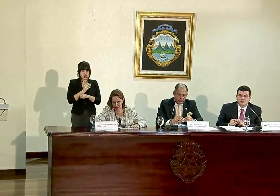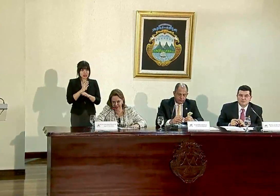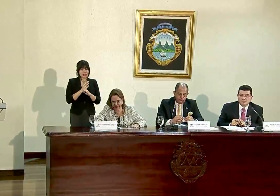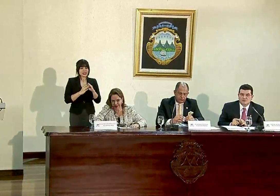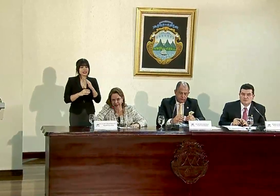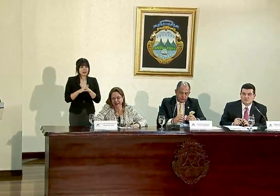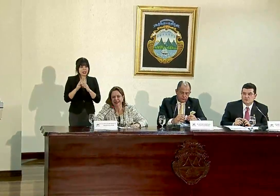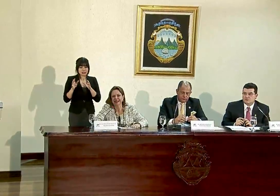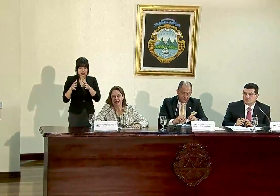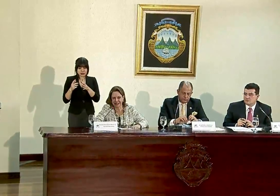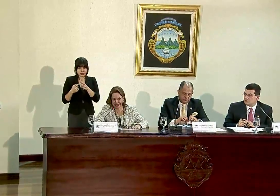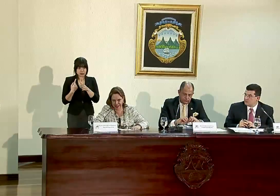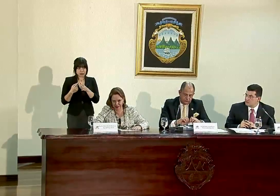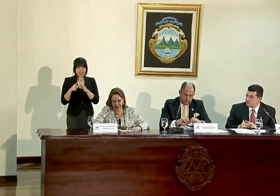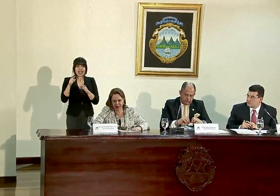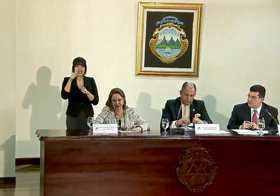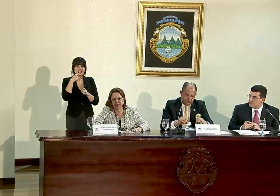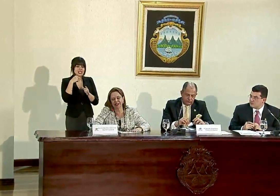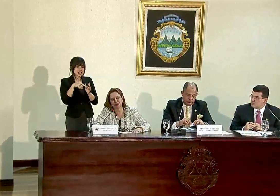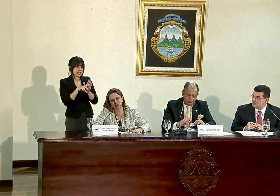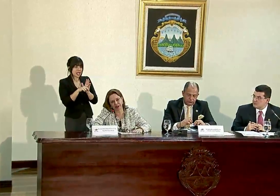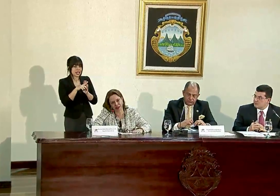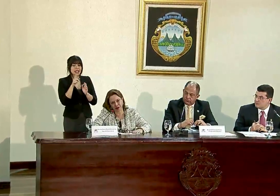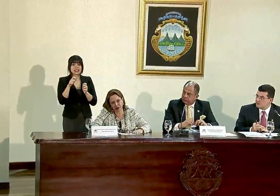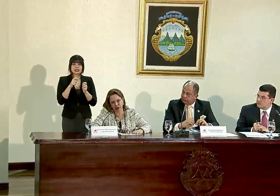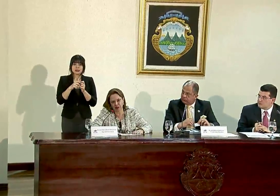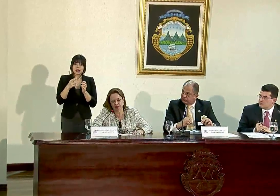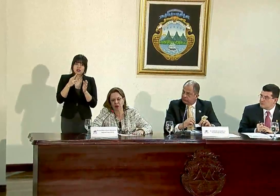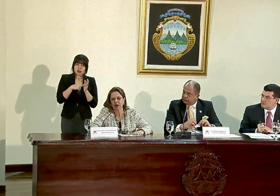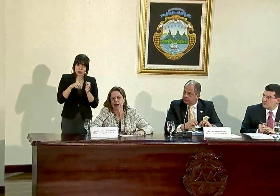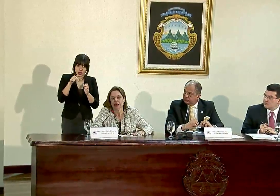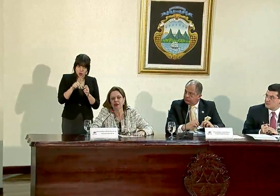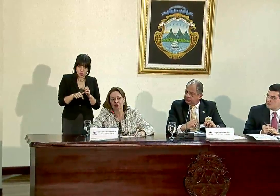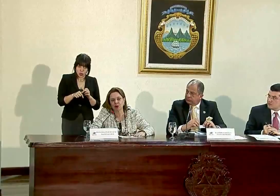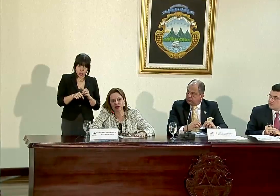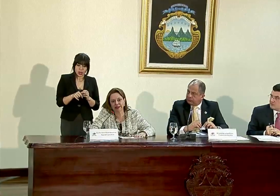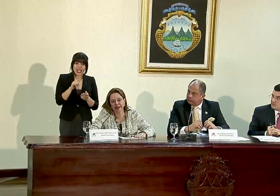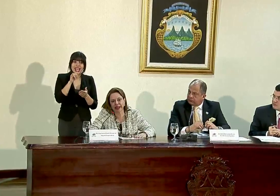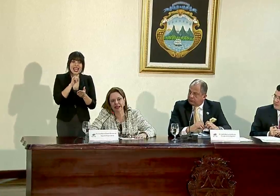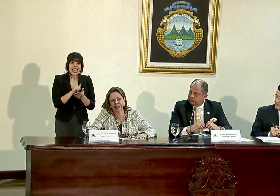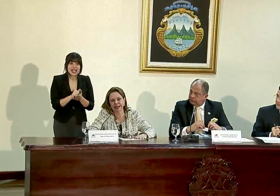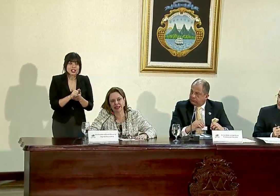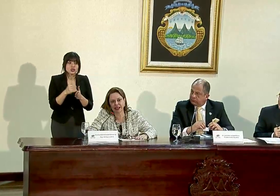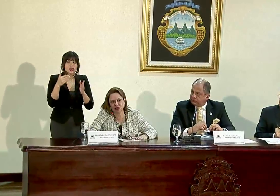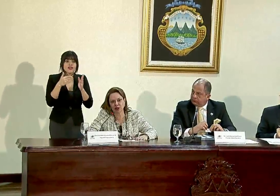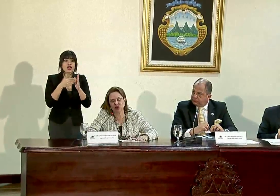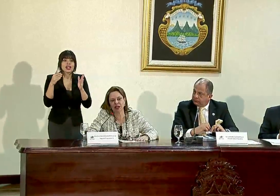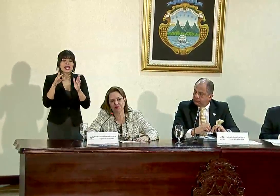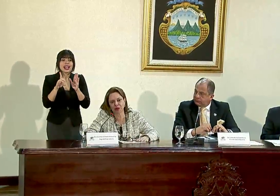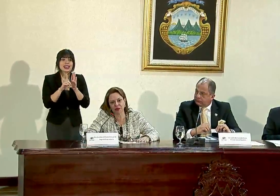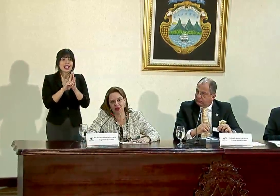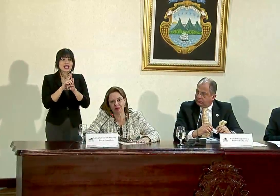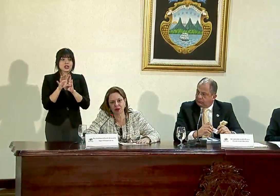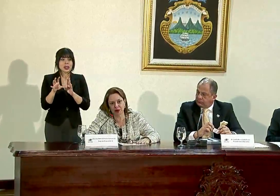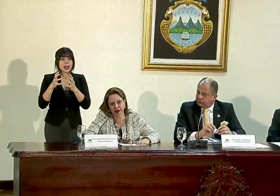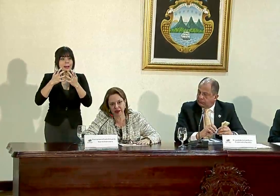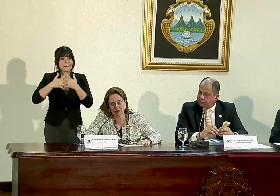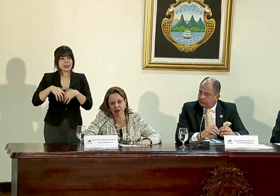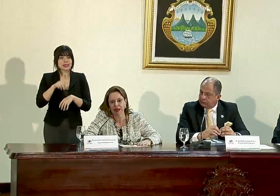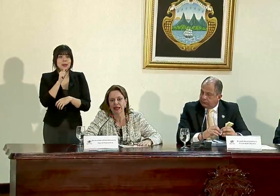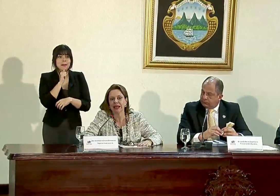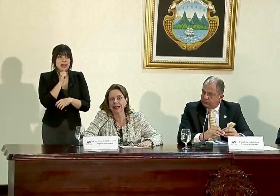discapacidad exactamente y te lo reitero hoy eso es violentar el derecho de la empresa